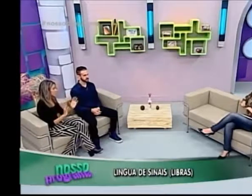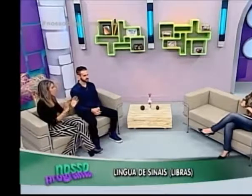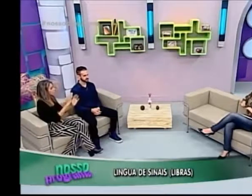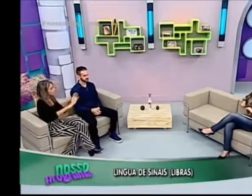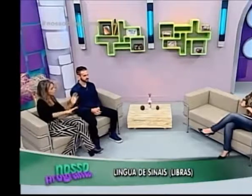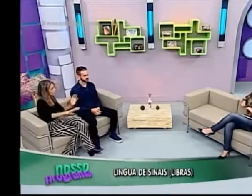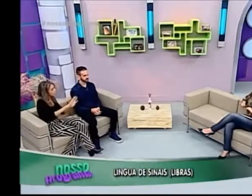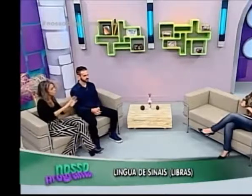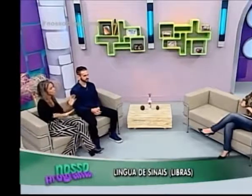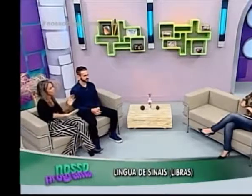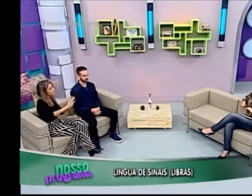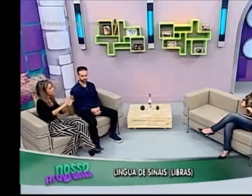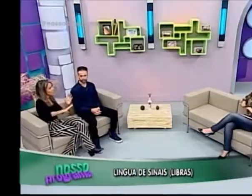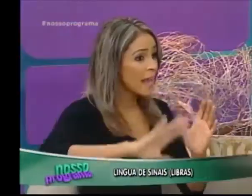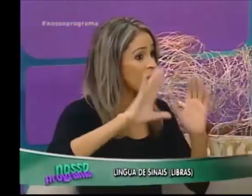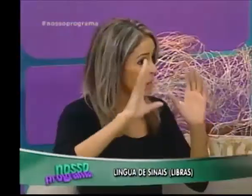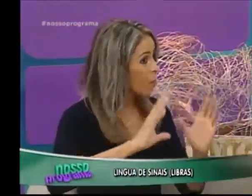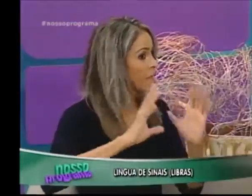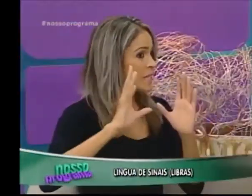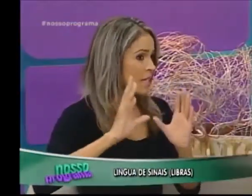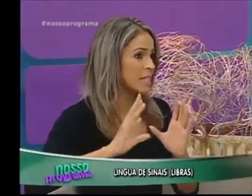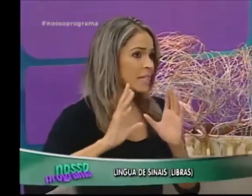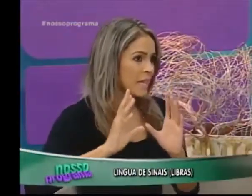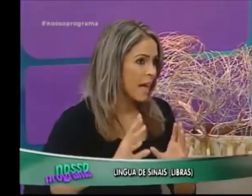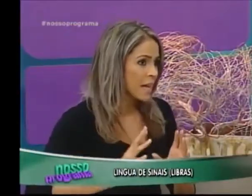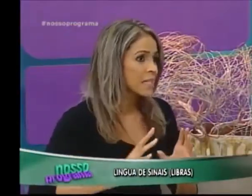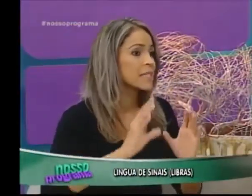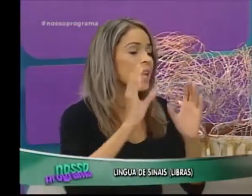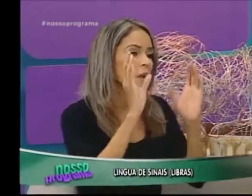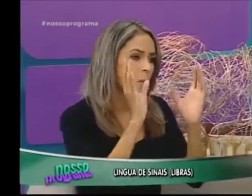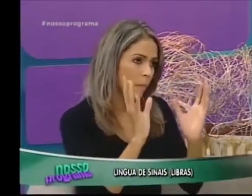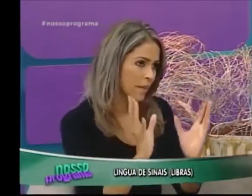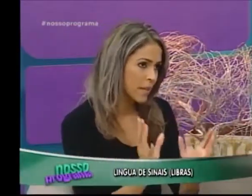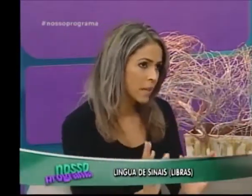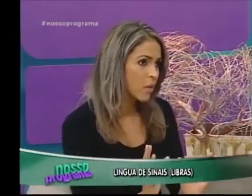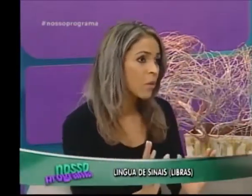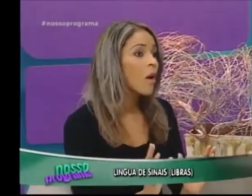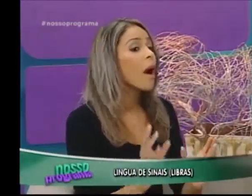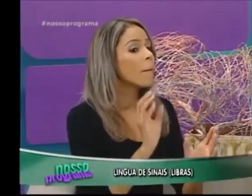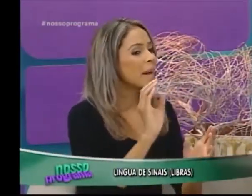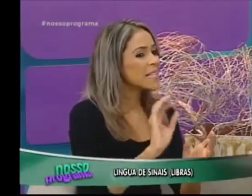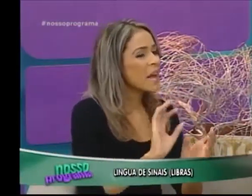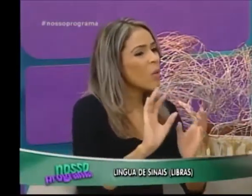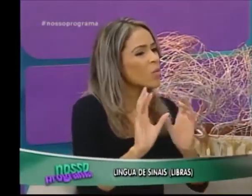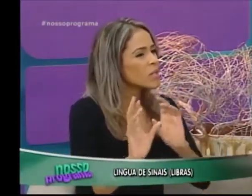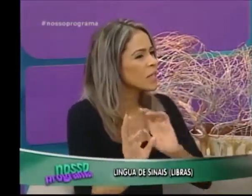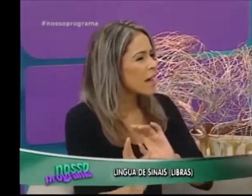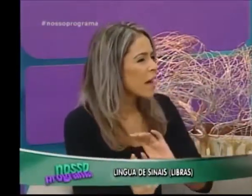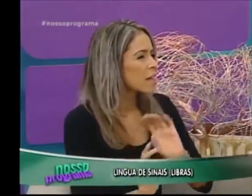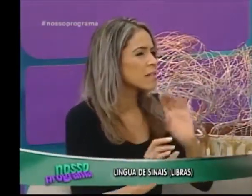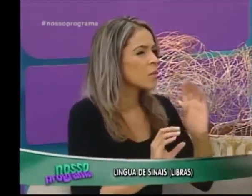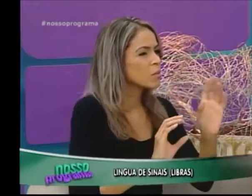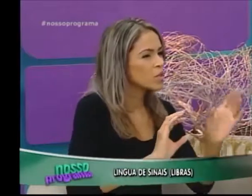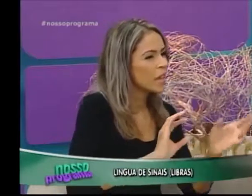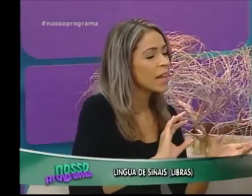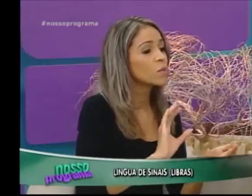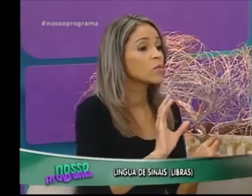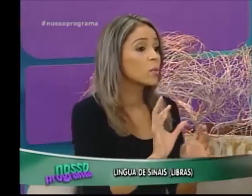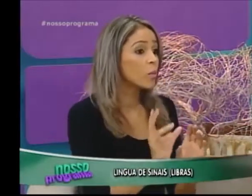que em todos os estados tem a língua brasileira de sinais, tem um padrão. Mas alguns sinais, alguns dialetos